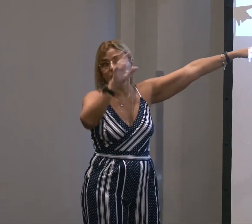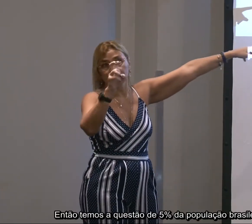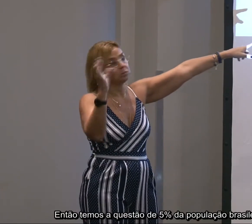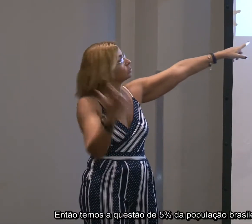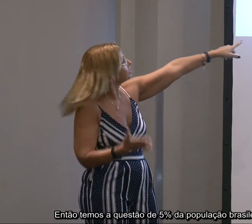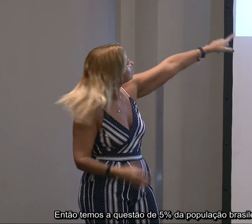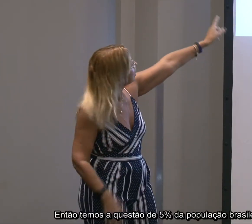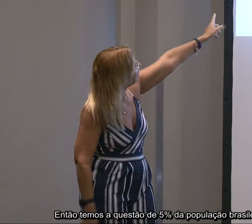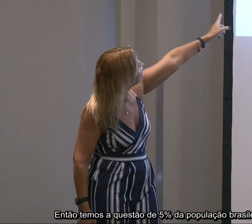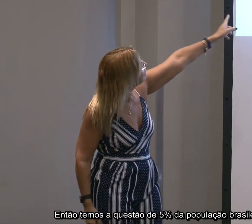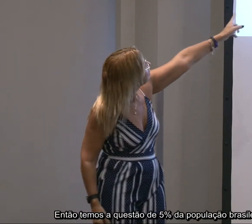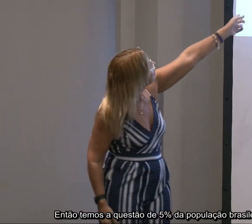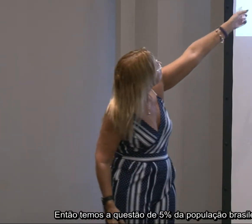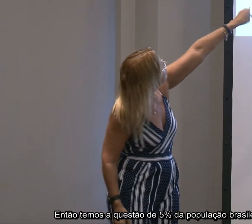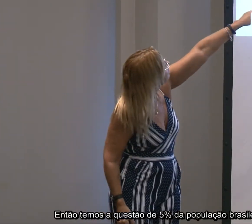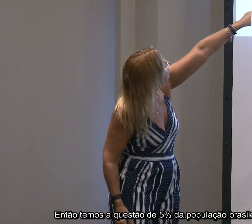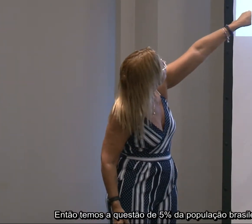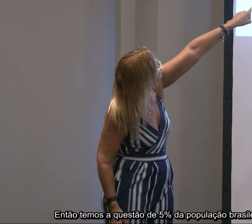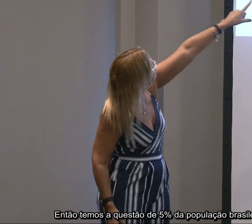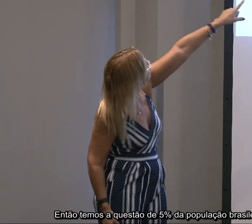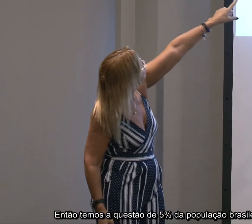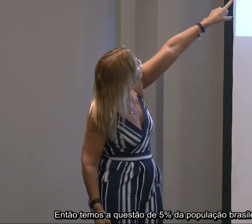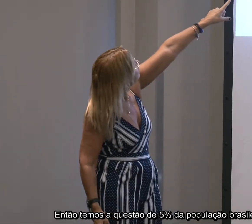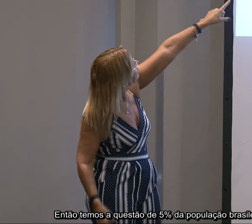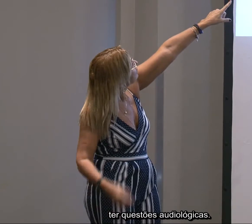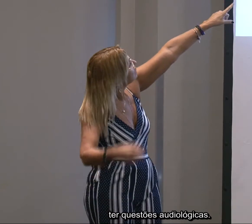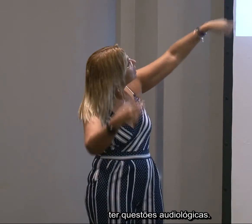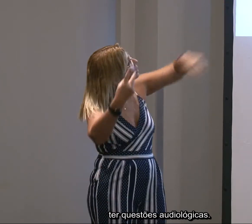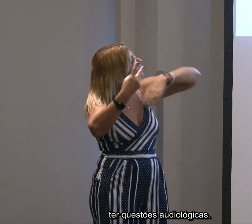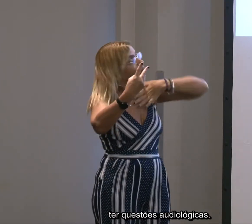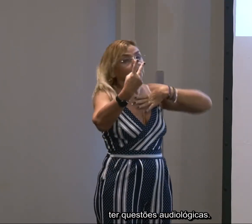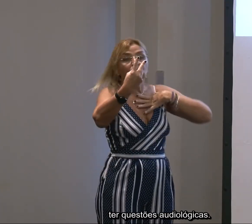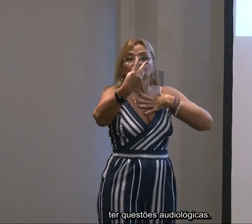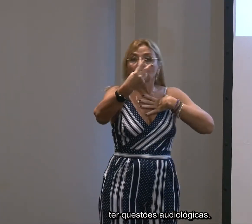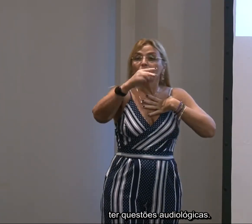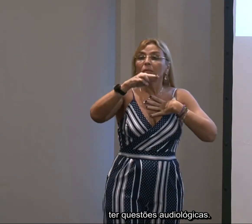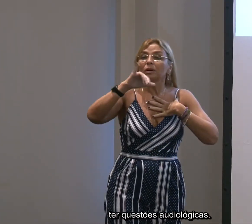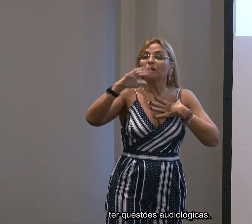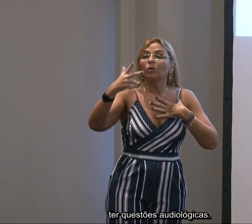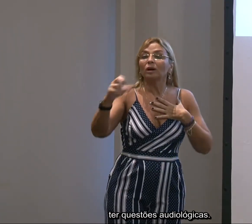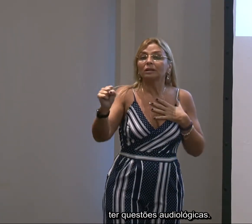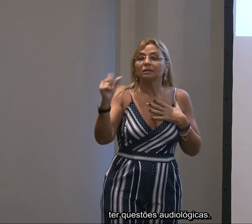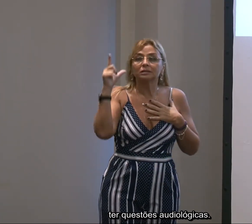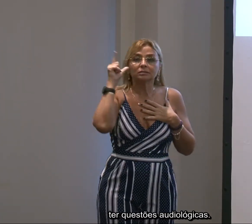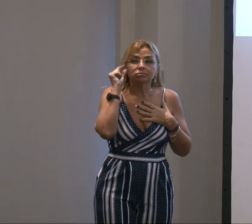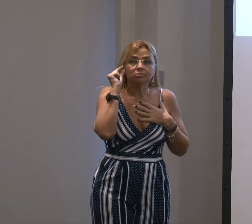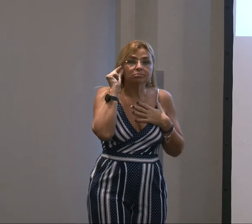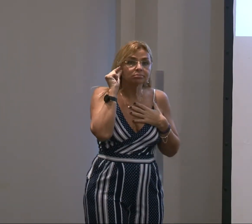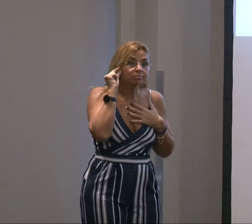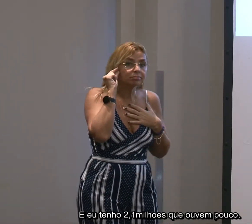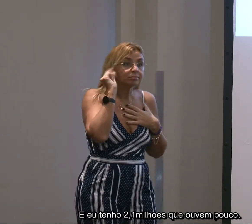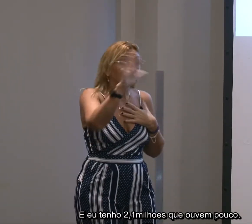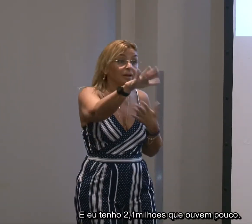Então a gente tem uma questão de 5% da população brasileira ter questões audiológicas. E eu